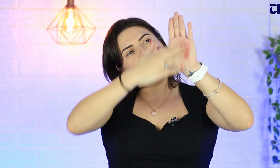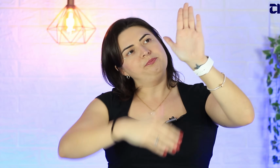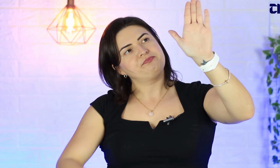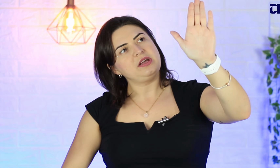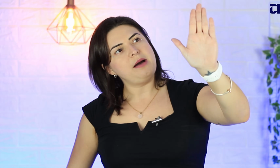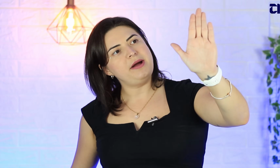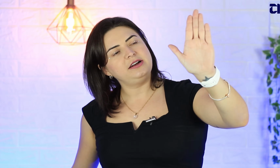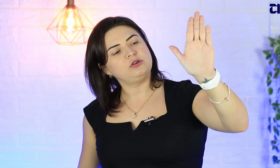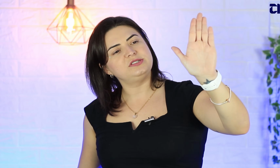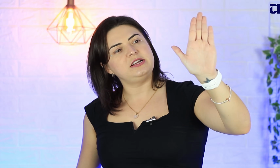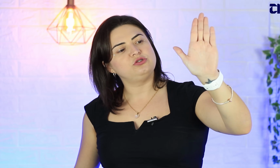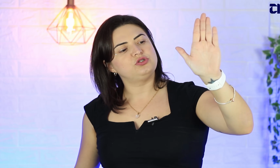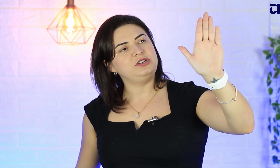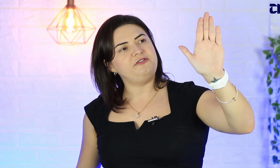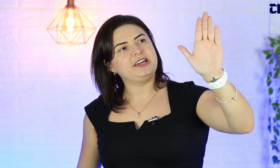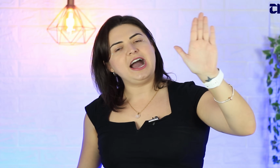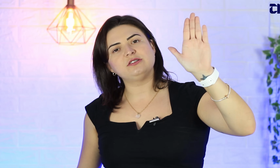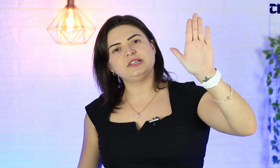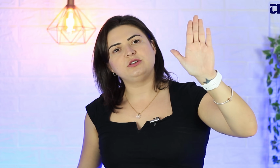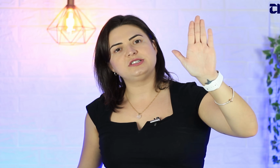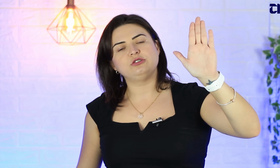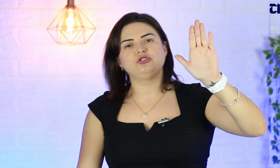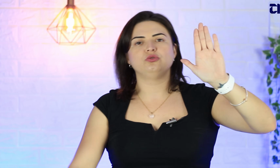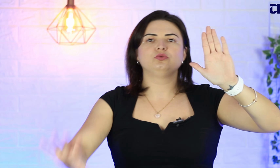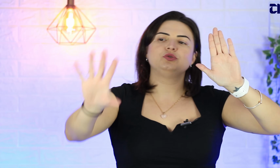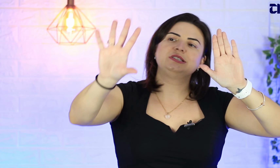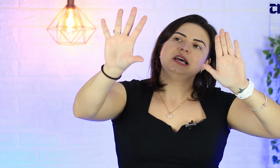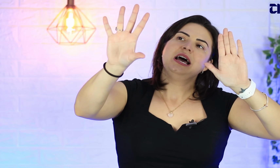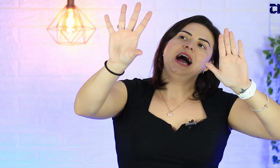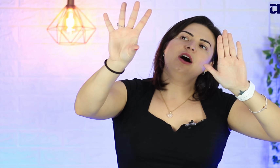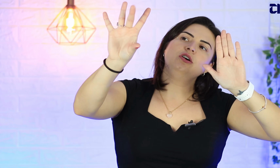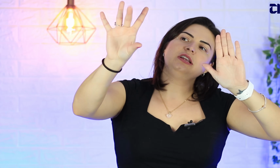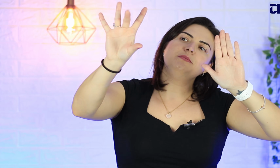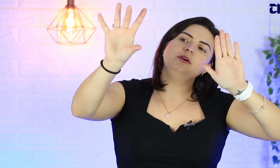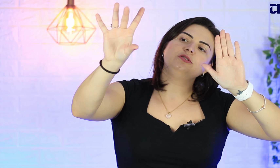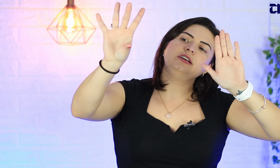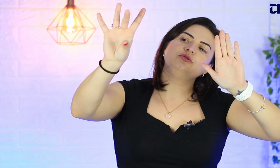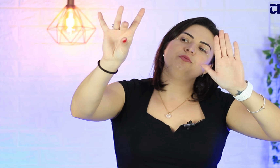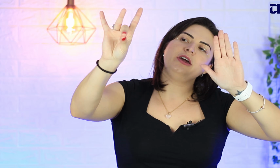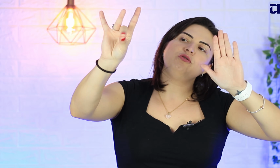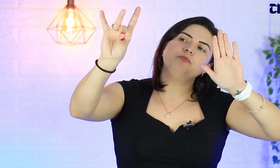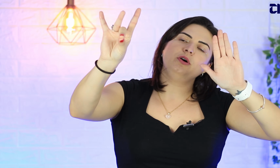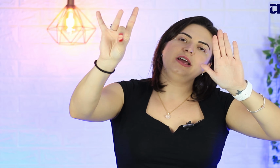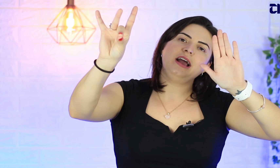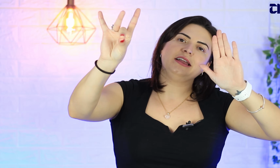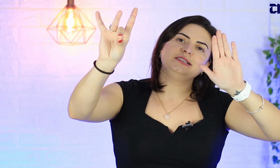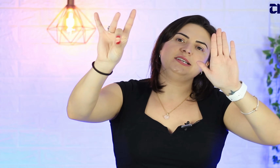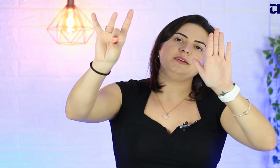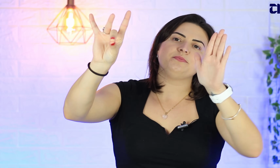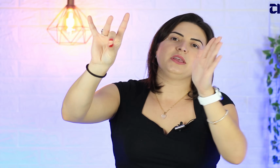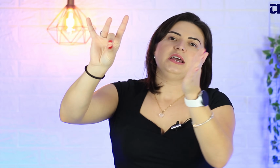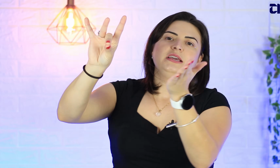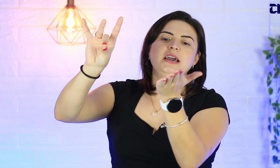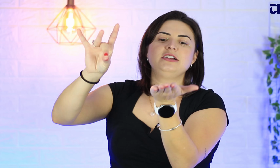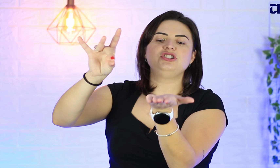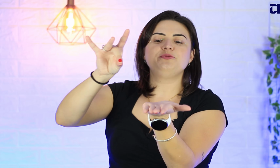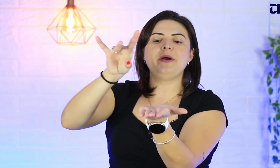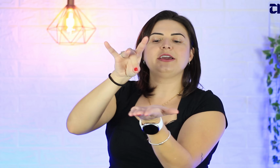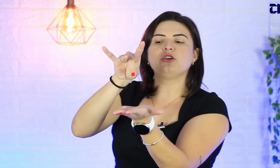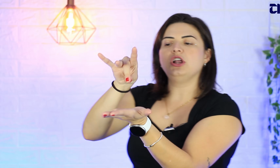mão aberta com os dedos unificados, aqui os dedos juntos. A outra mão é o dedo do meio e o polegar, assim. E aí, a gente pega e